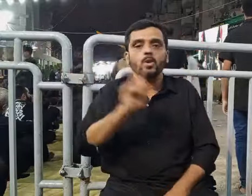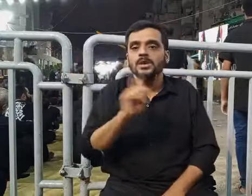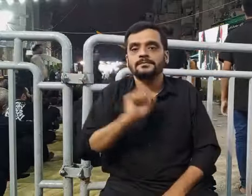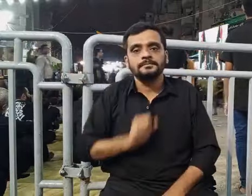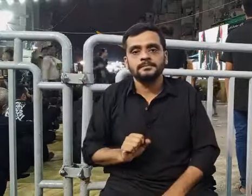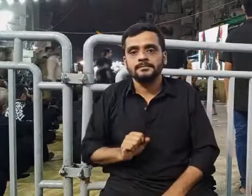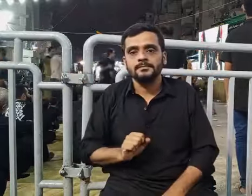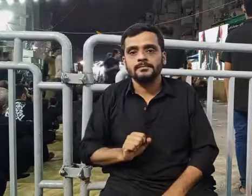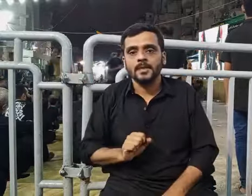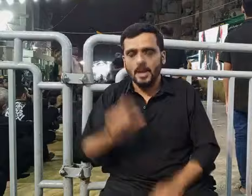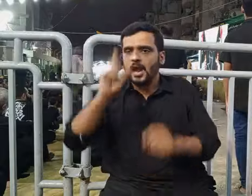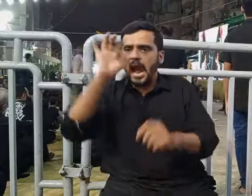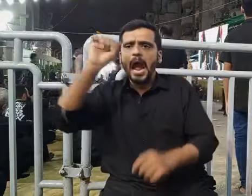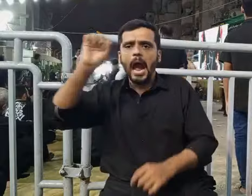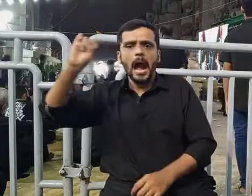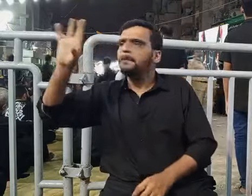لیکن سوال میں بہت نہیں لانے لگے وہ